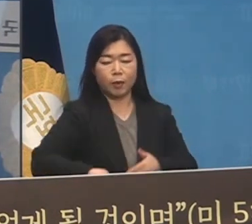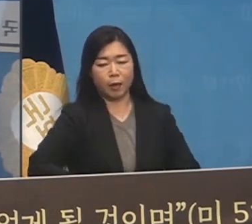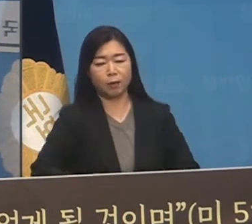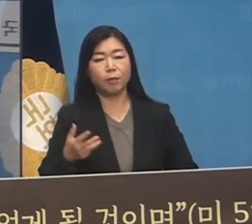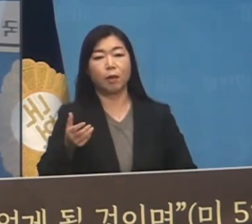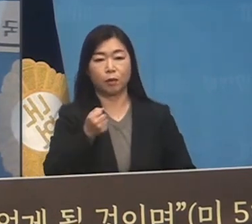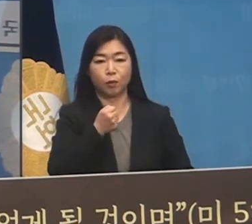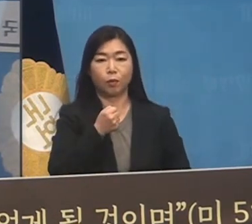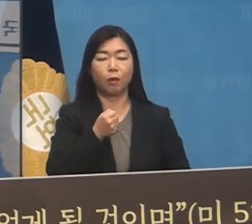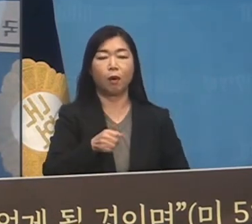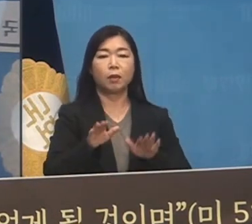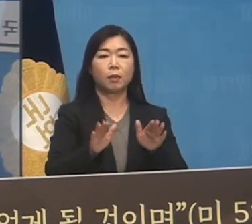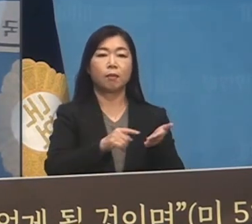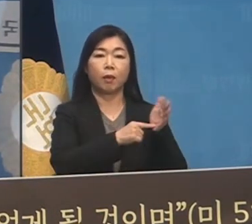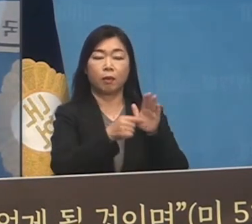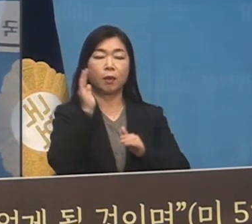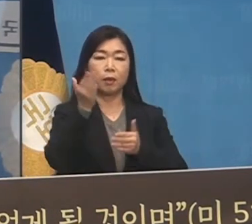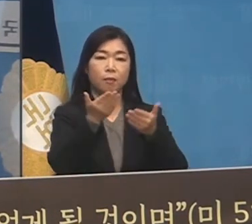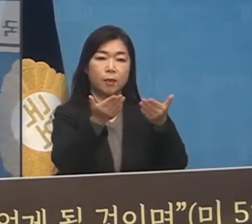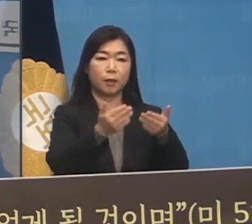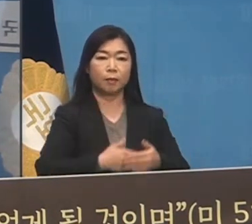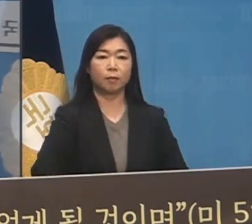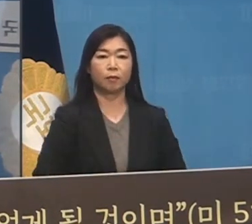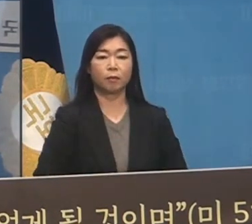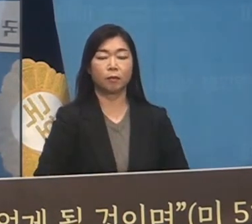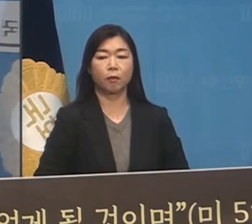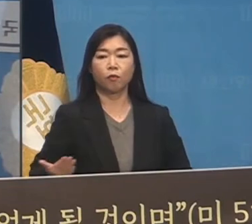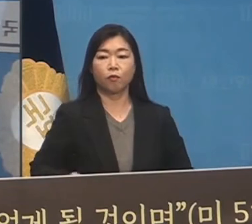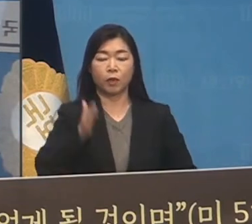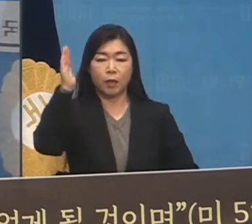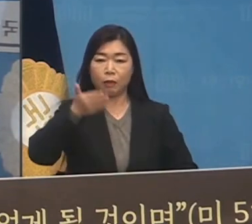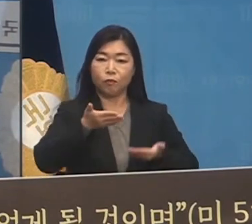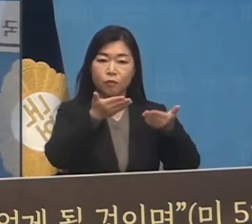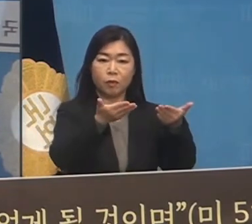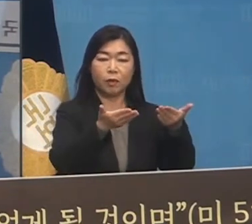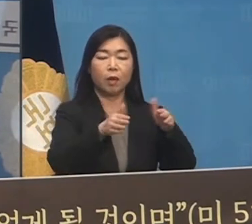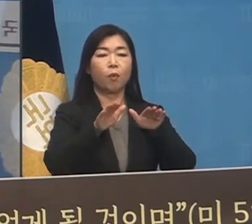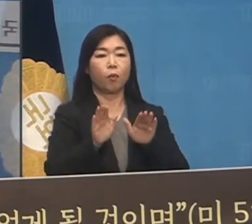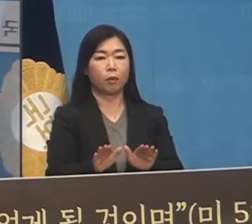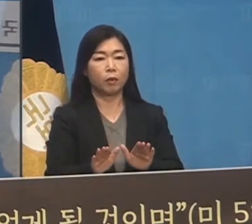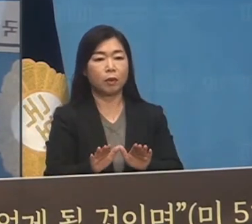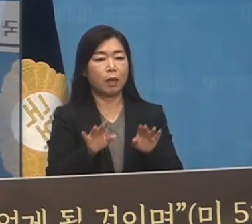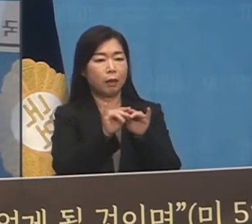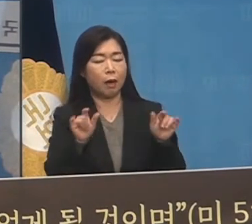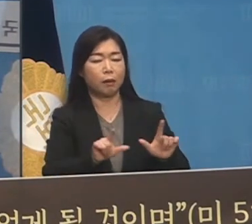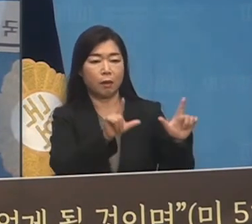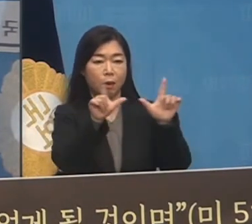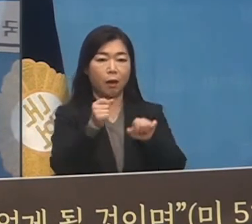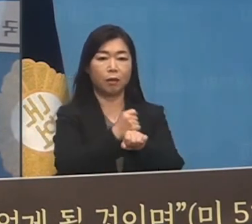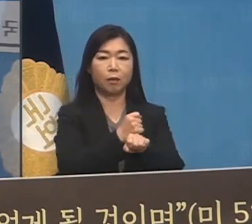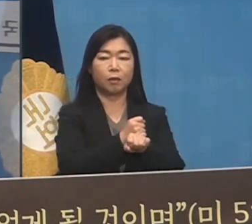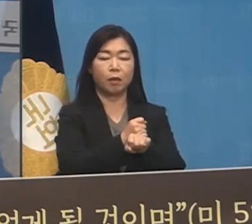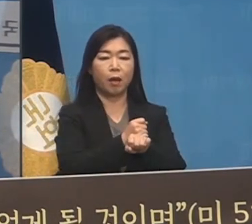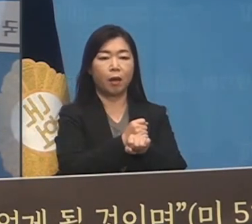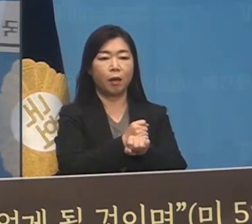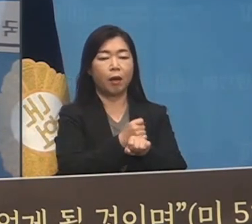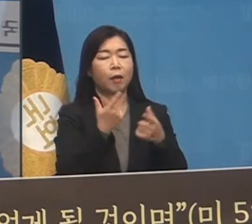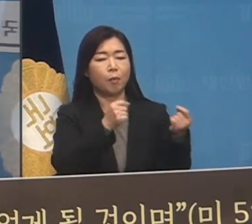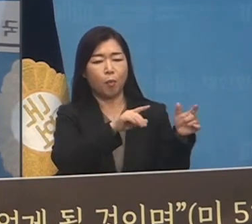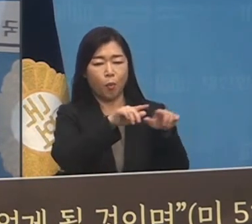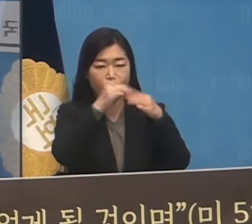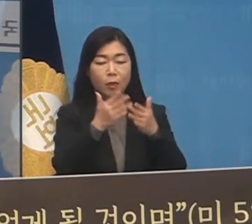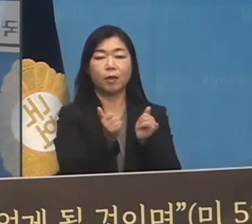양심을 가지고 오늘 이 자리에 섰습니다. 우리들의 이야기가 오늘 이 땅에 살아가는 동시대의